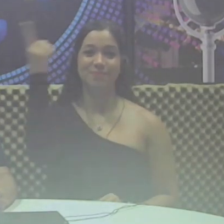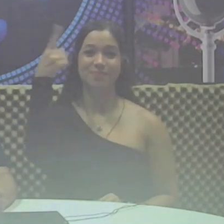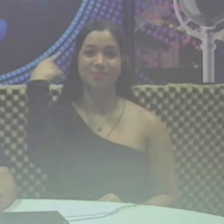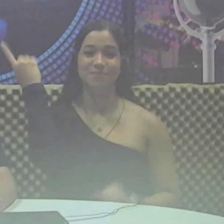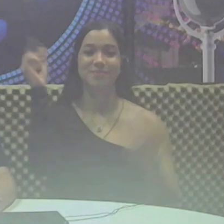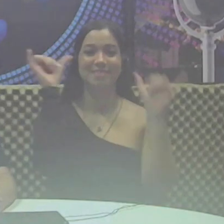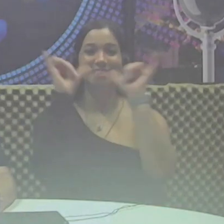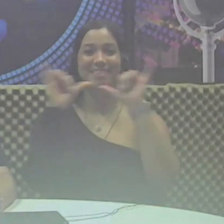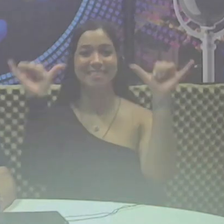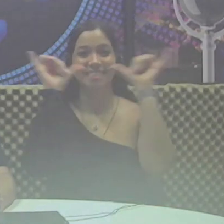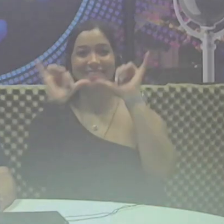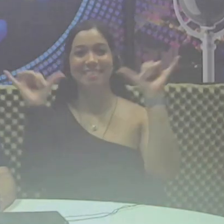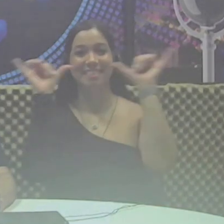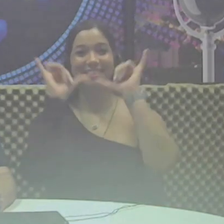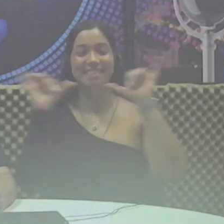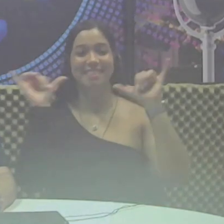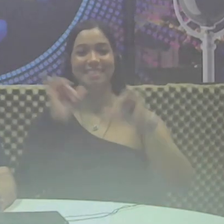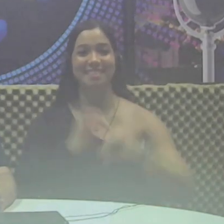Giro de notícias.